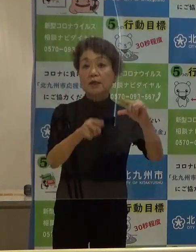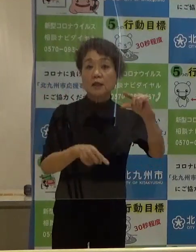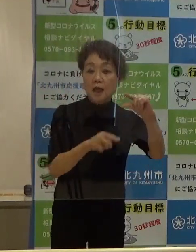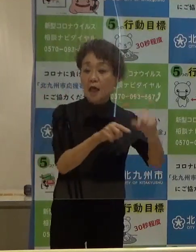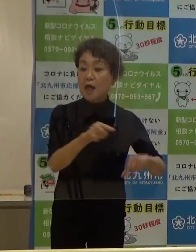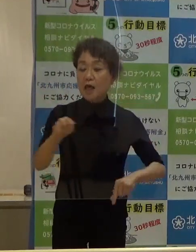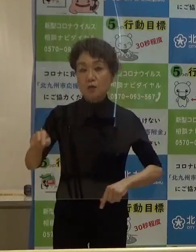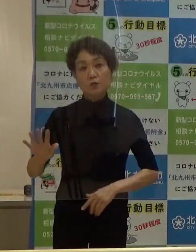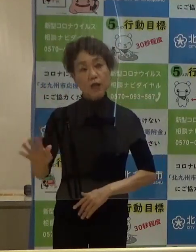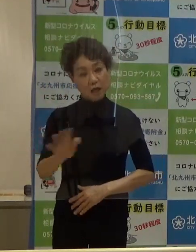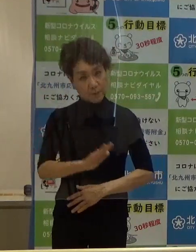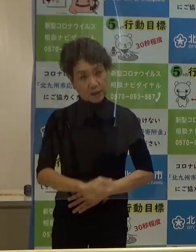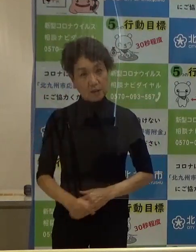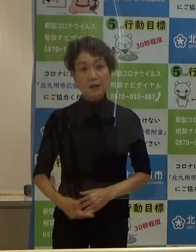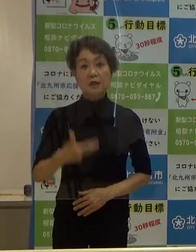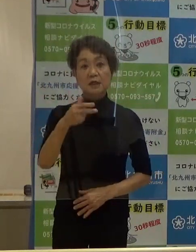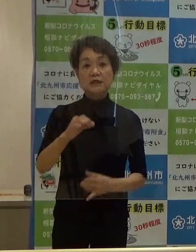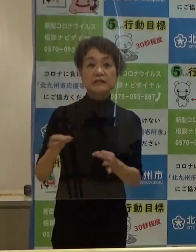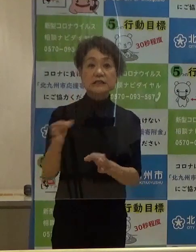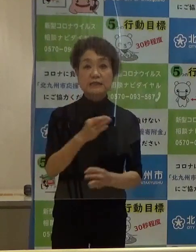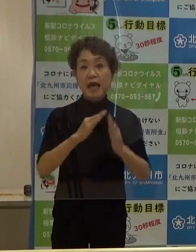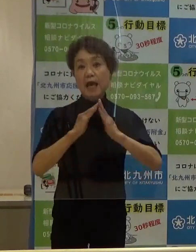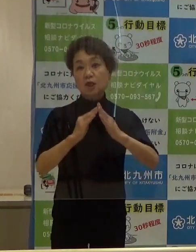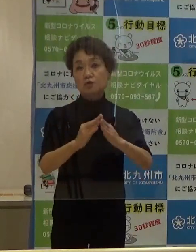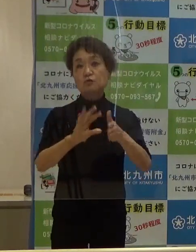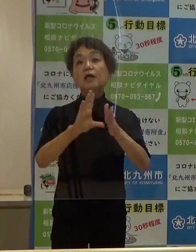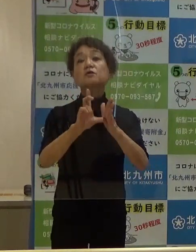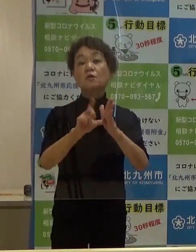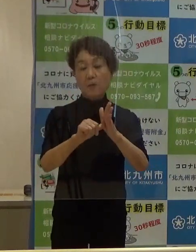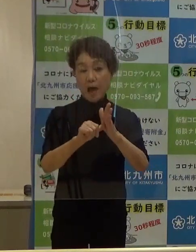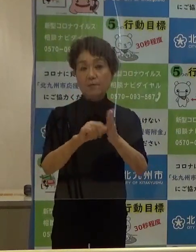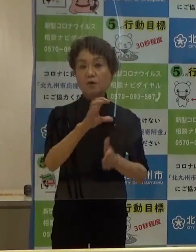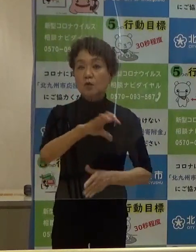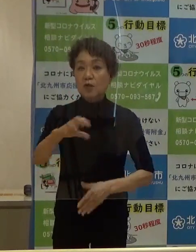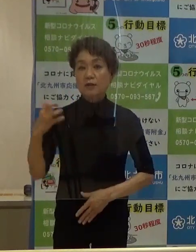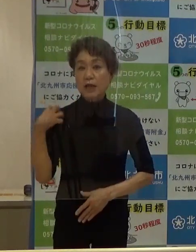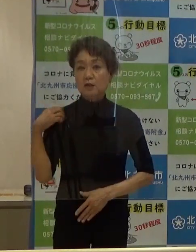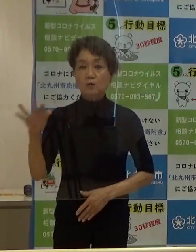かれますし、また市営住宅となると建築都市局となりますので、